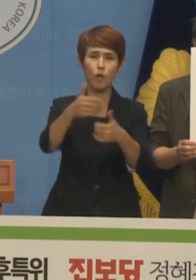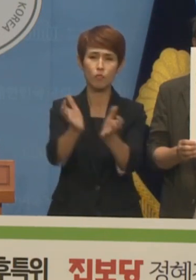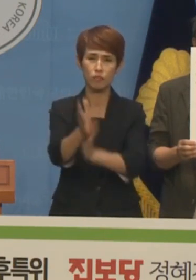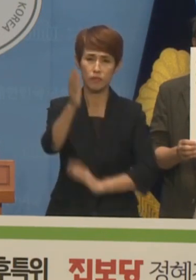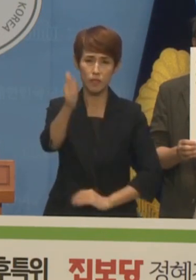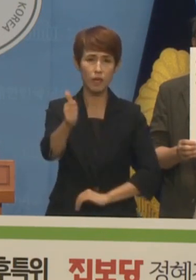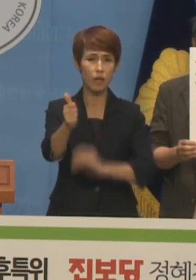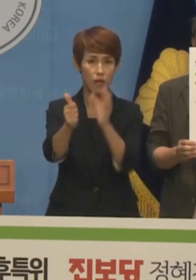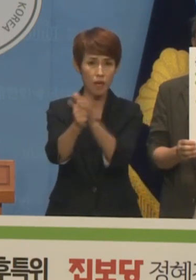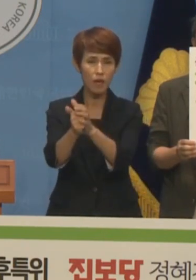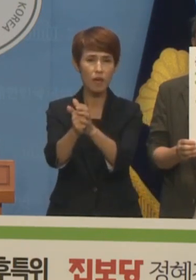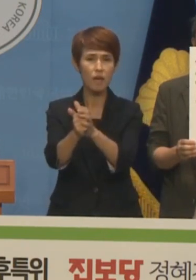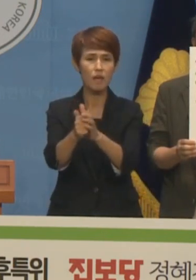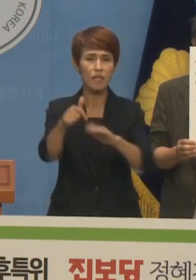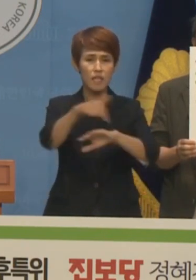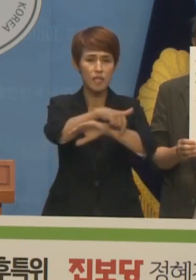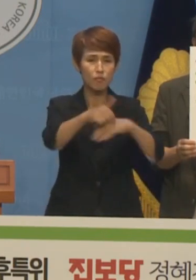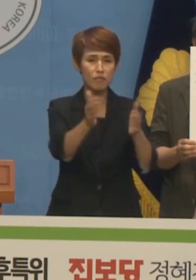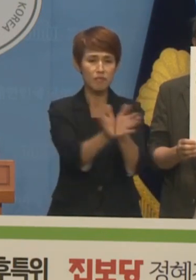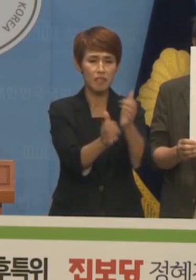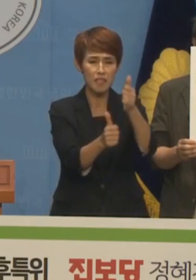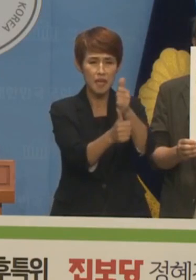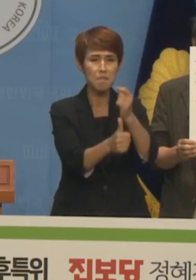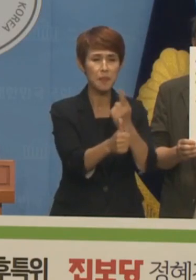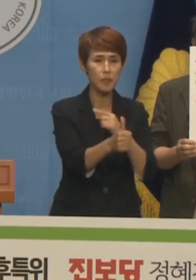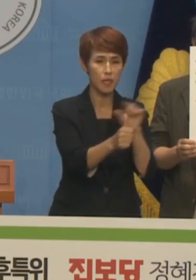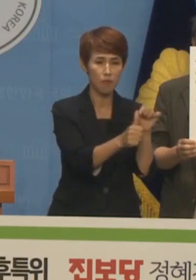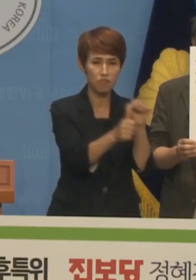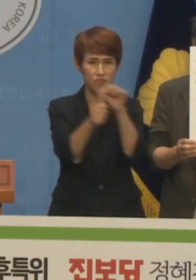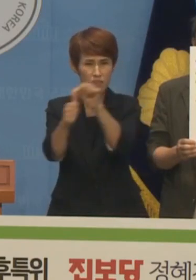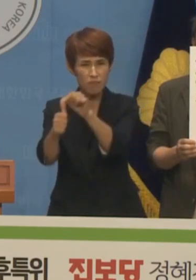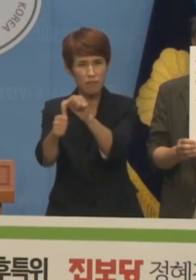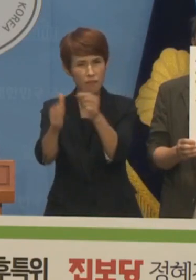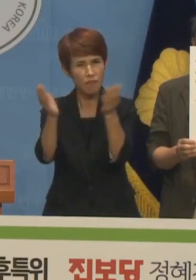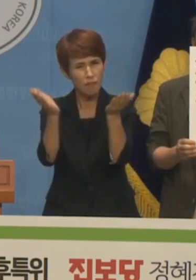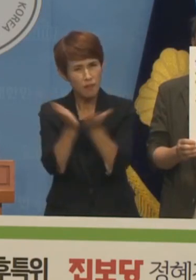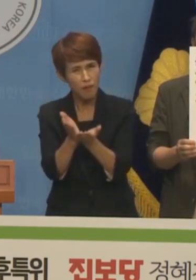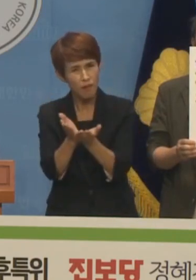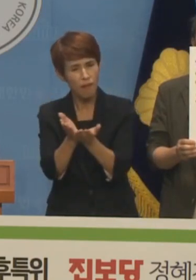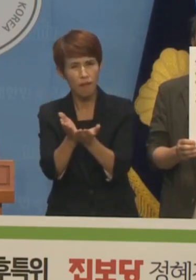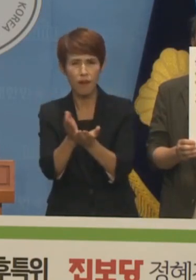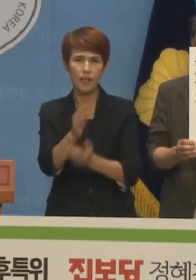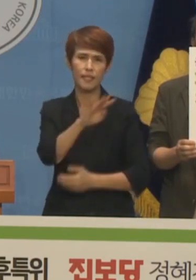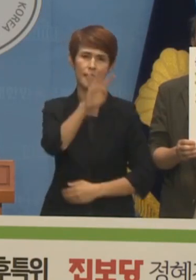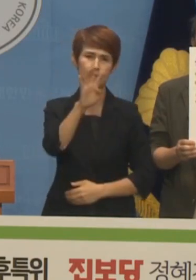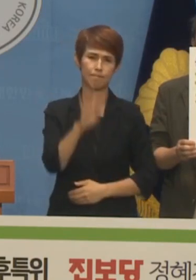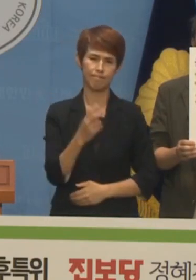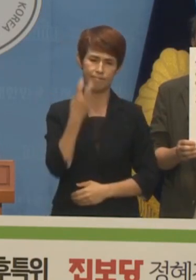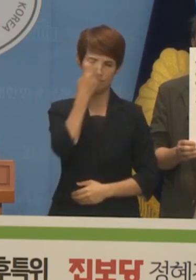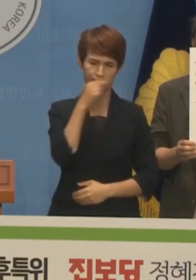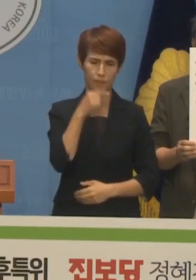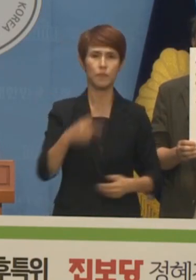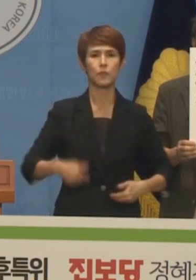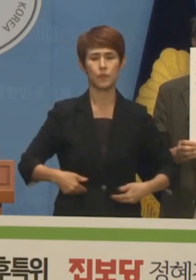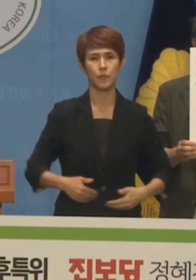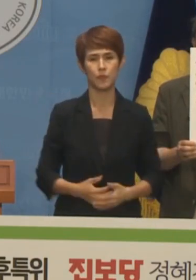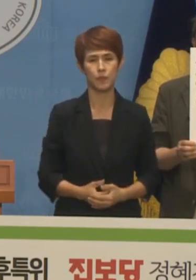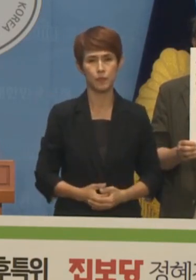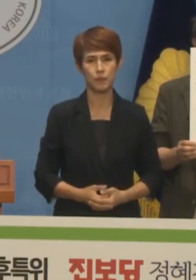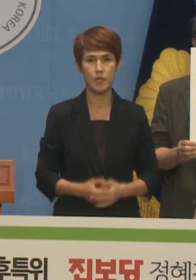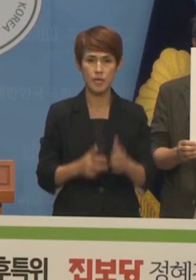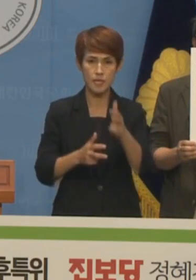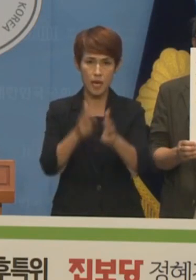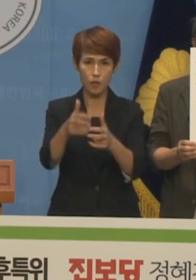수장에 기재부 차관 출신의 인사가 적합한지 우리는 철저한 검증이 필요한 시기입니다.